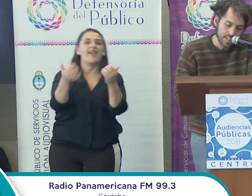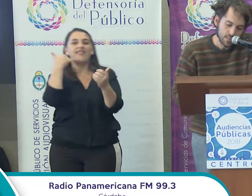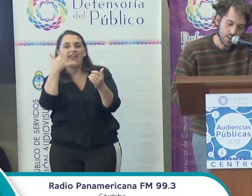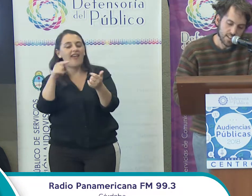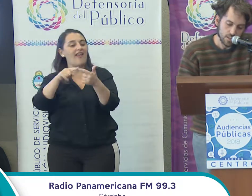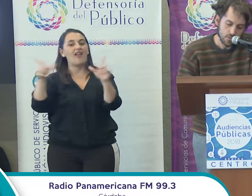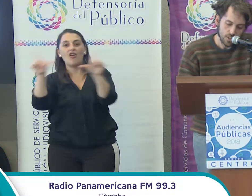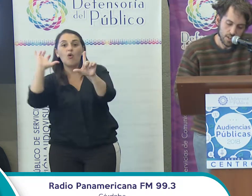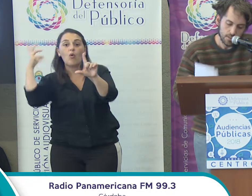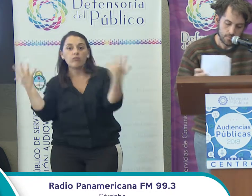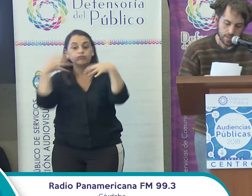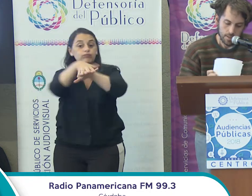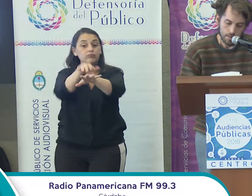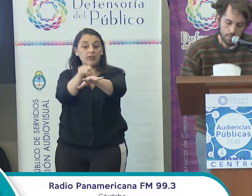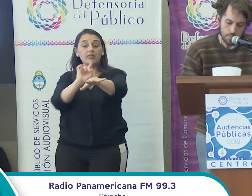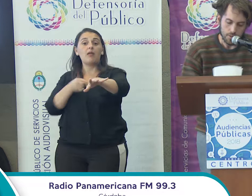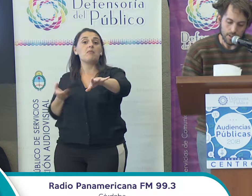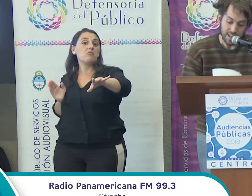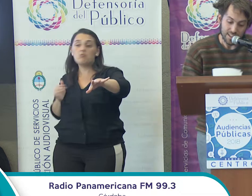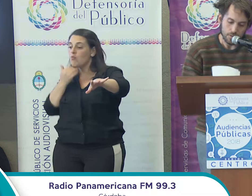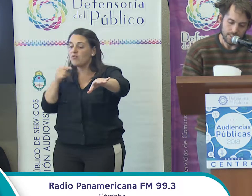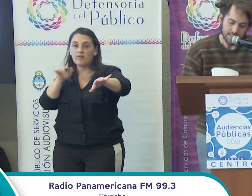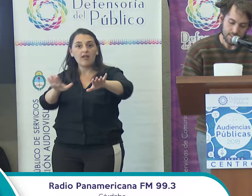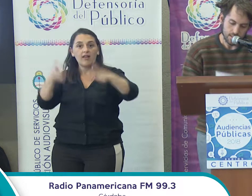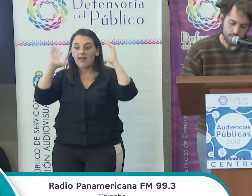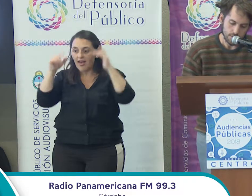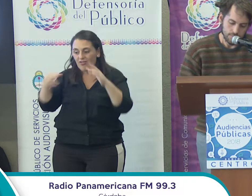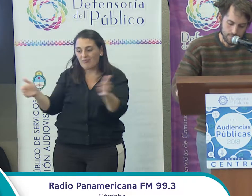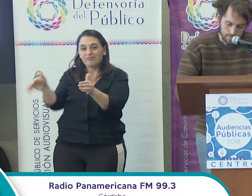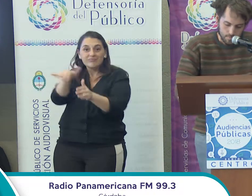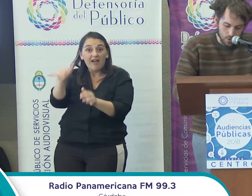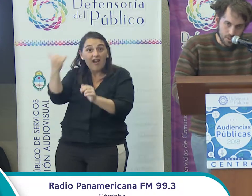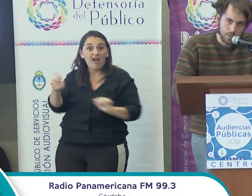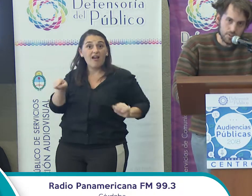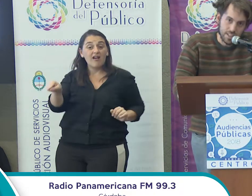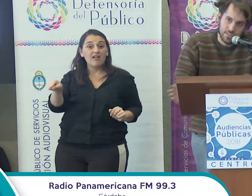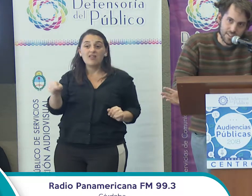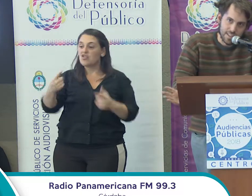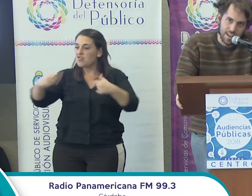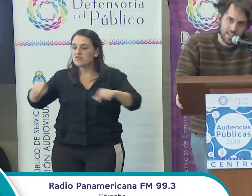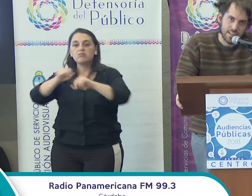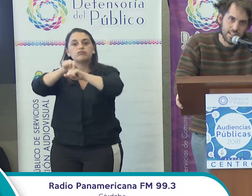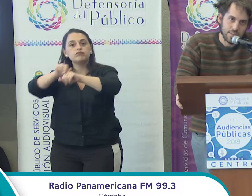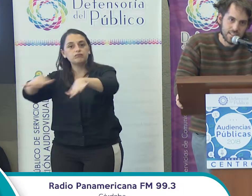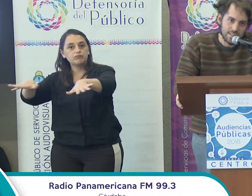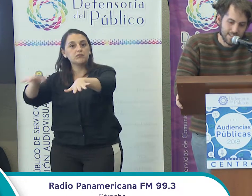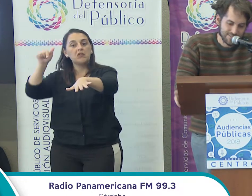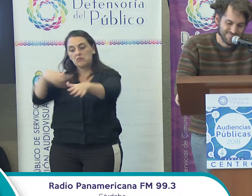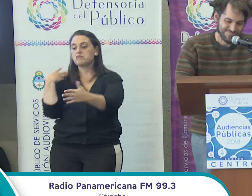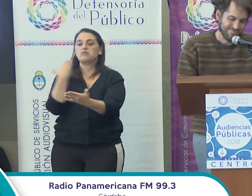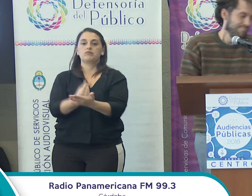telecomunicaciones radiodifusión es pero bueno las radios comunitarios existimos producimos contenidos y éstas están aquí